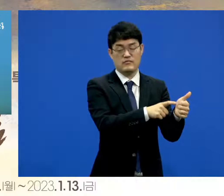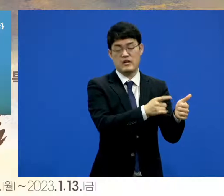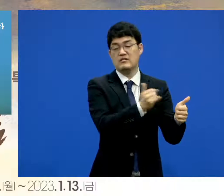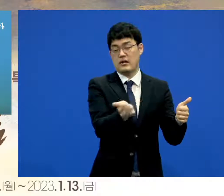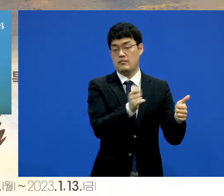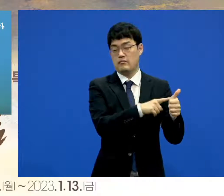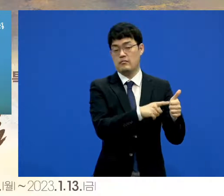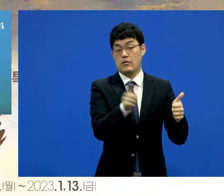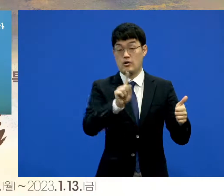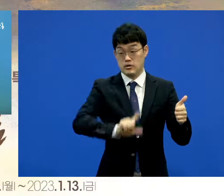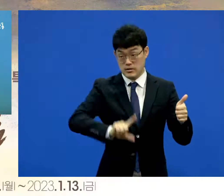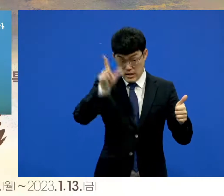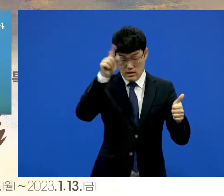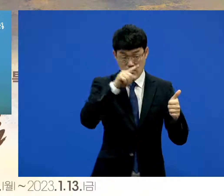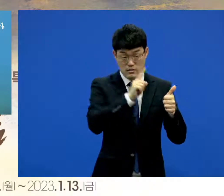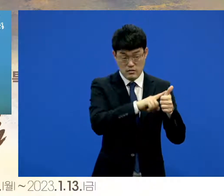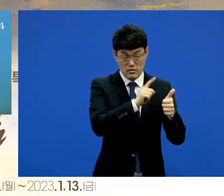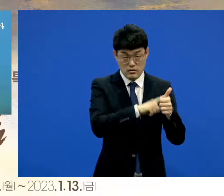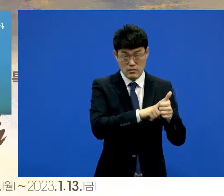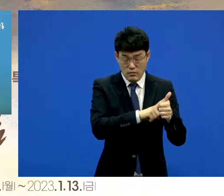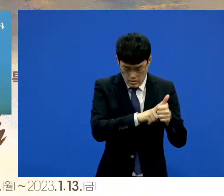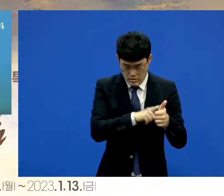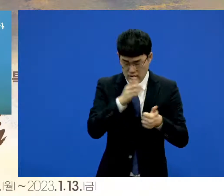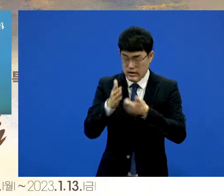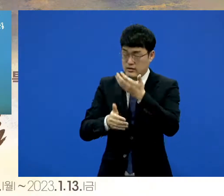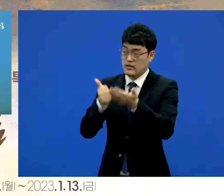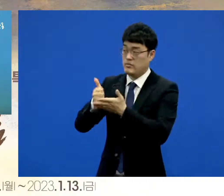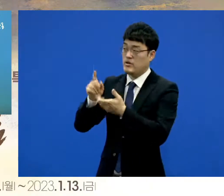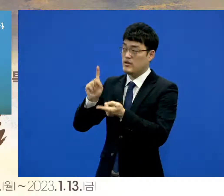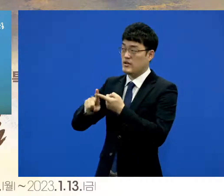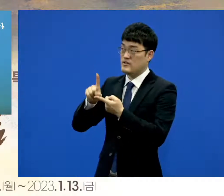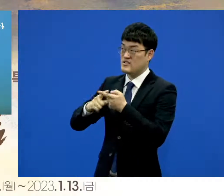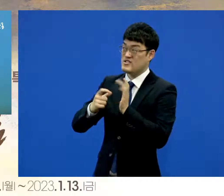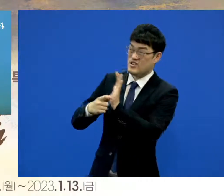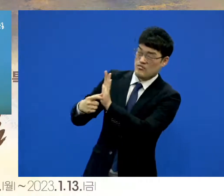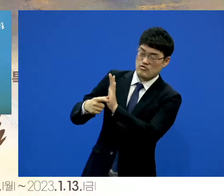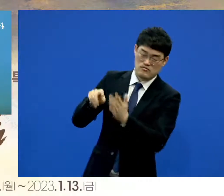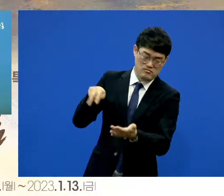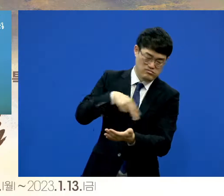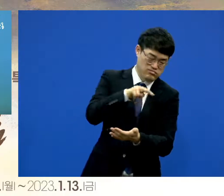그런데 그날 하나님에 대한 반항을 끝냅니다.